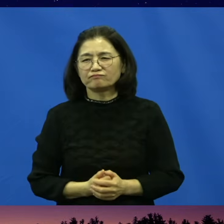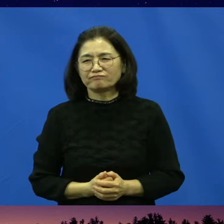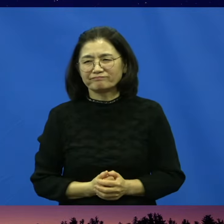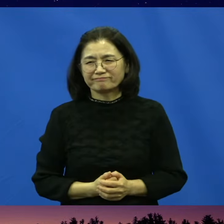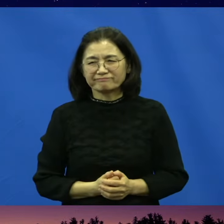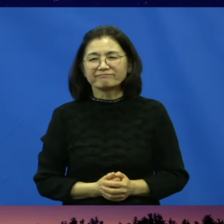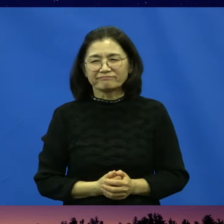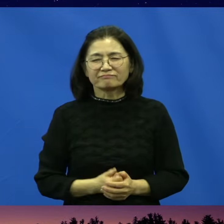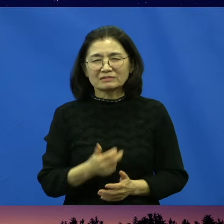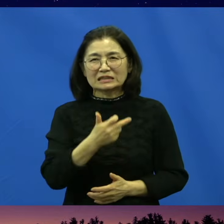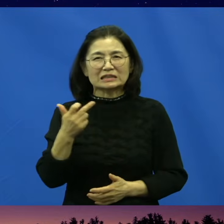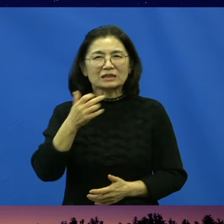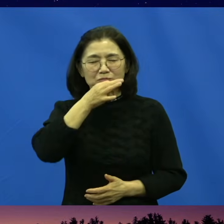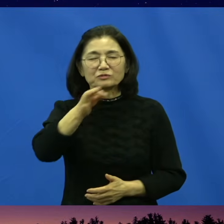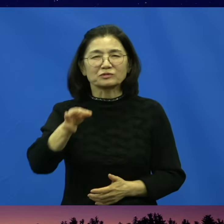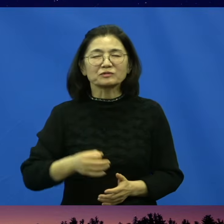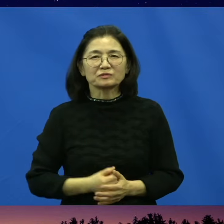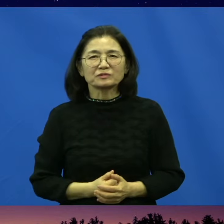이제